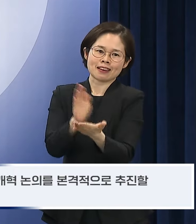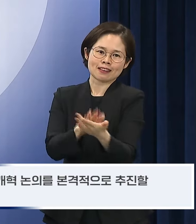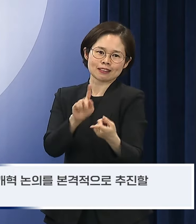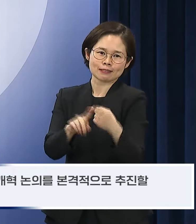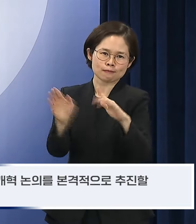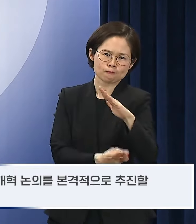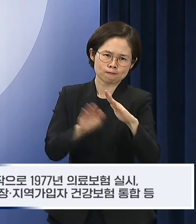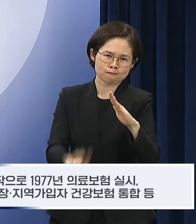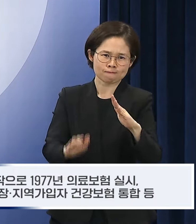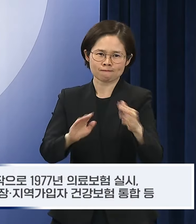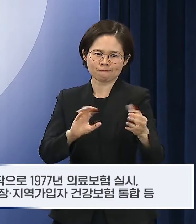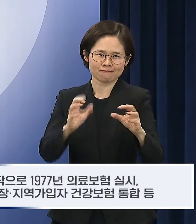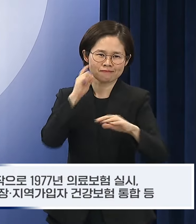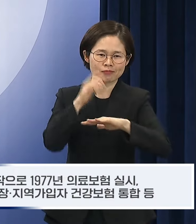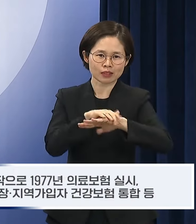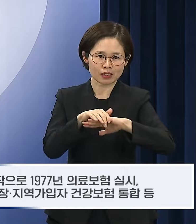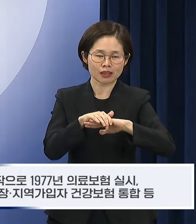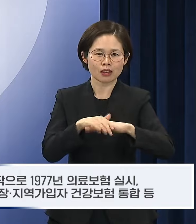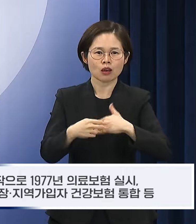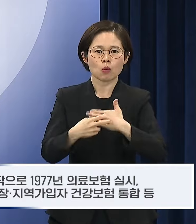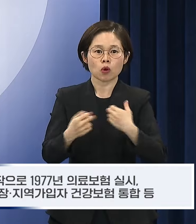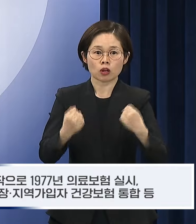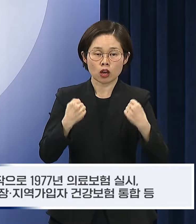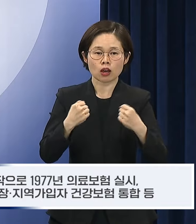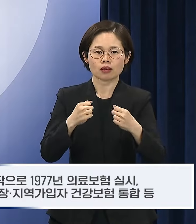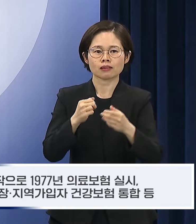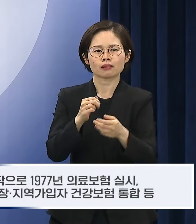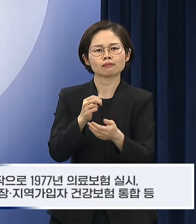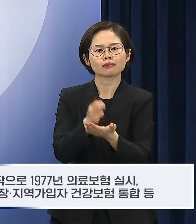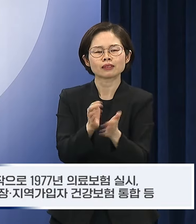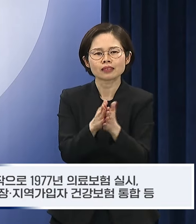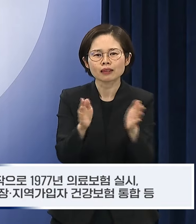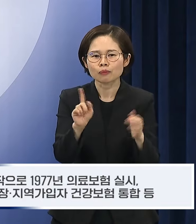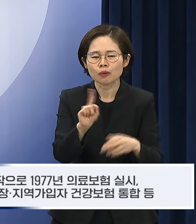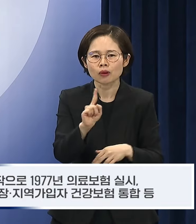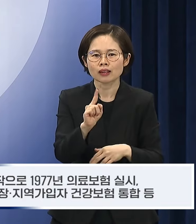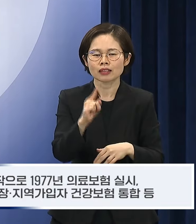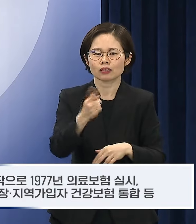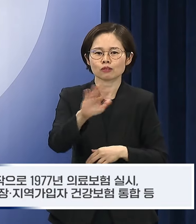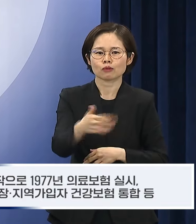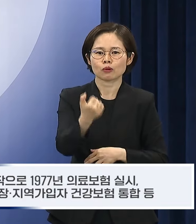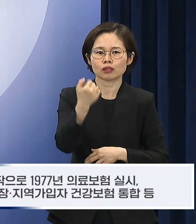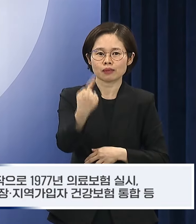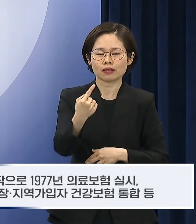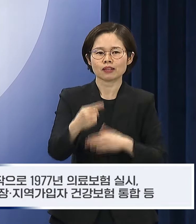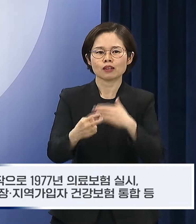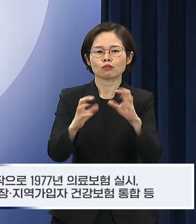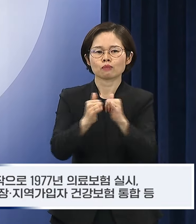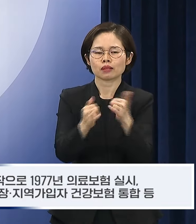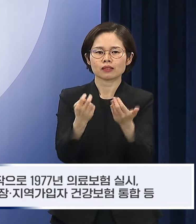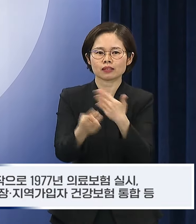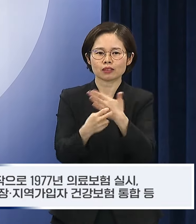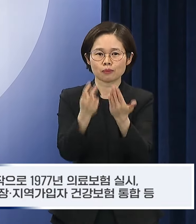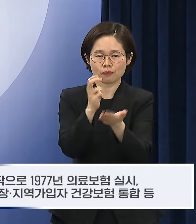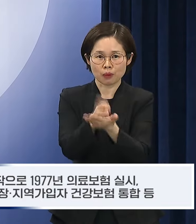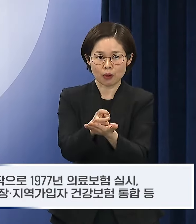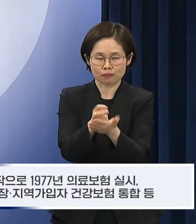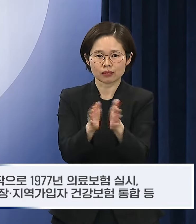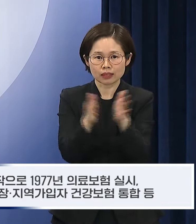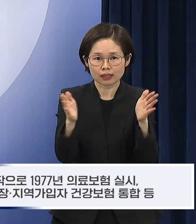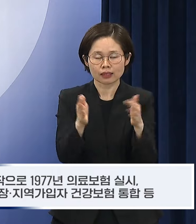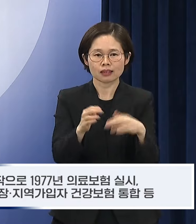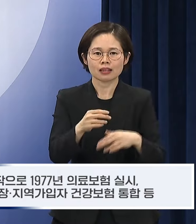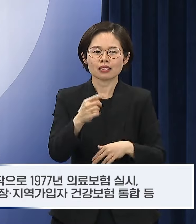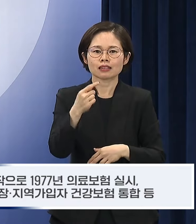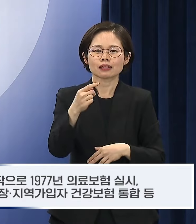계획입니다. 보건의료제도는 1951년 국민의료법 제정을 시작으로 1977년